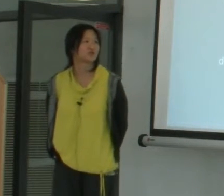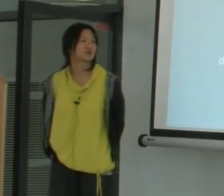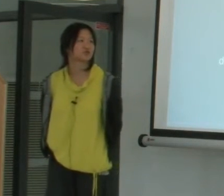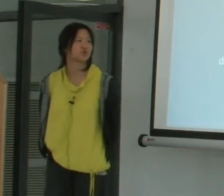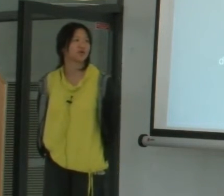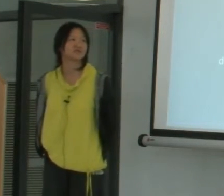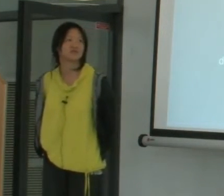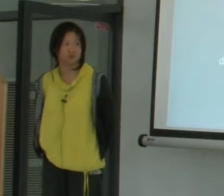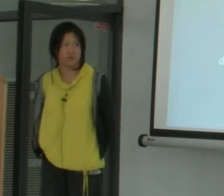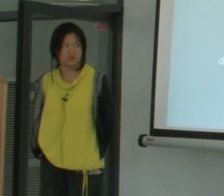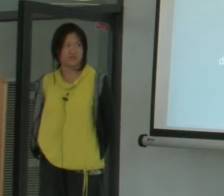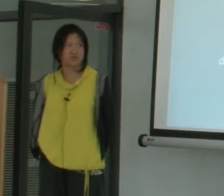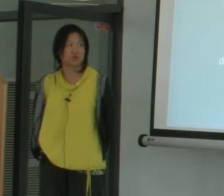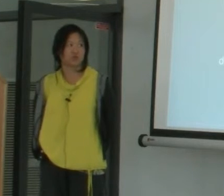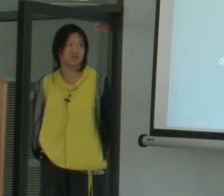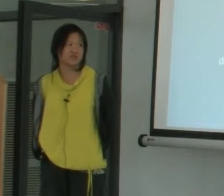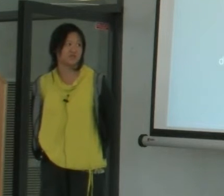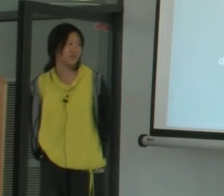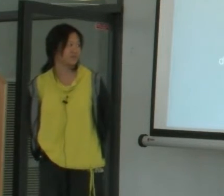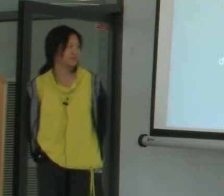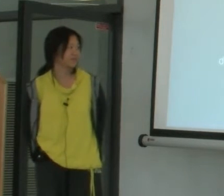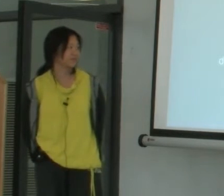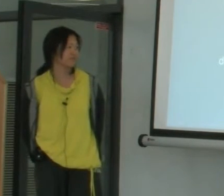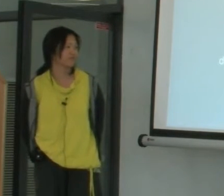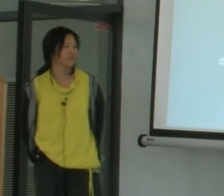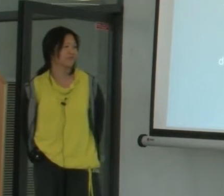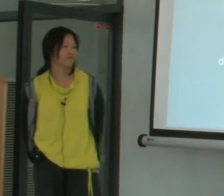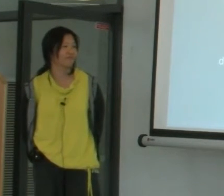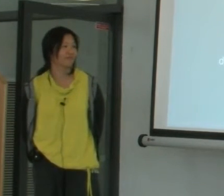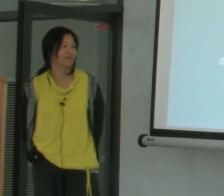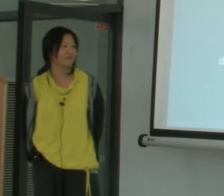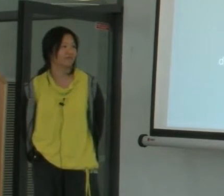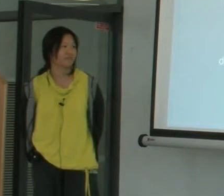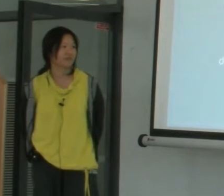Donc je suis le président de l'association Arborée Cygne.